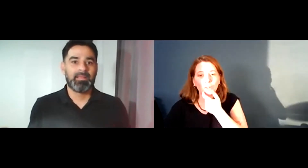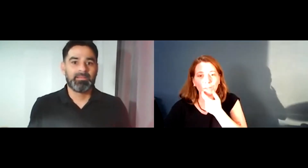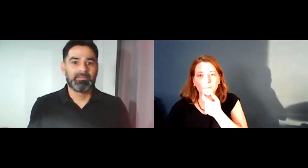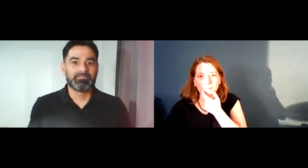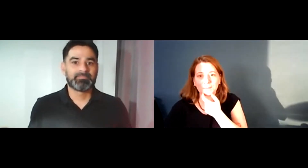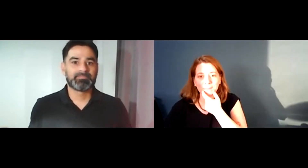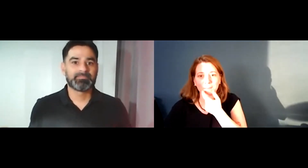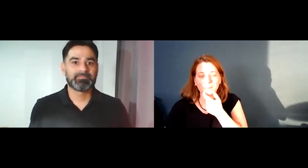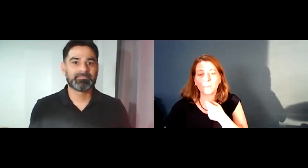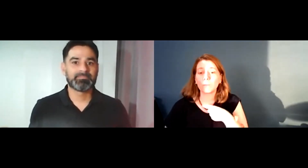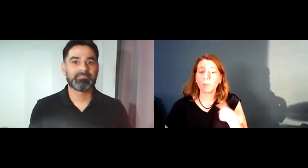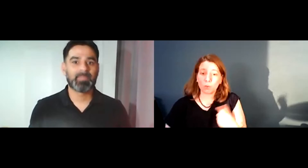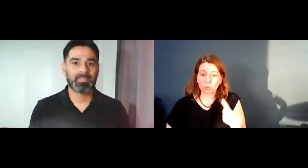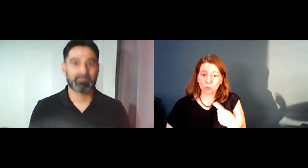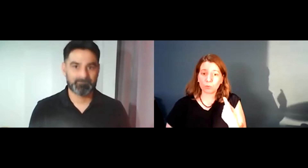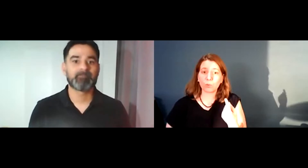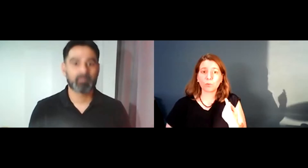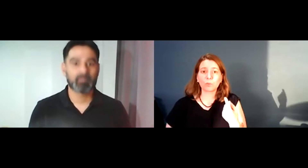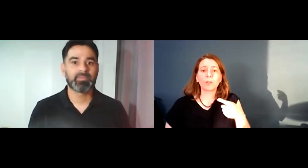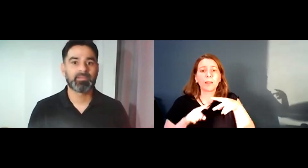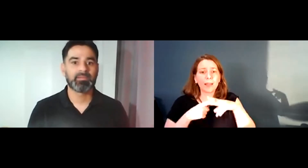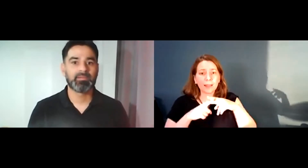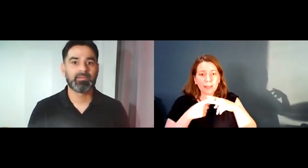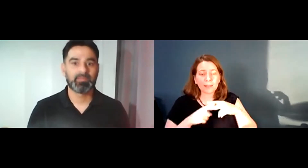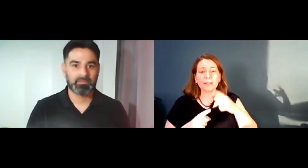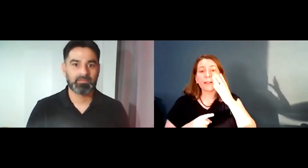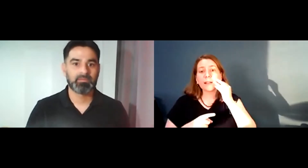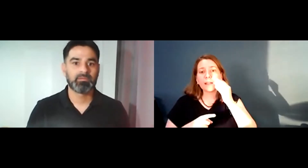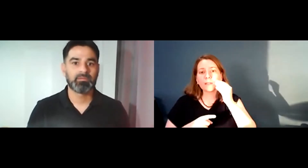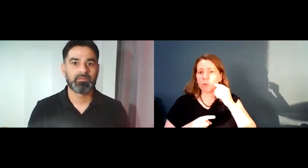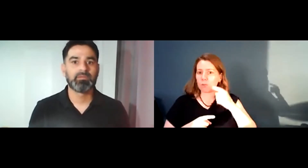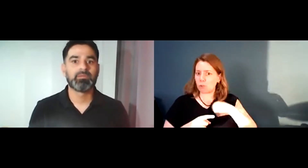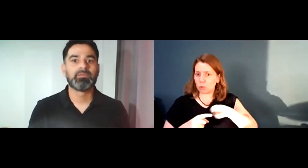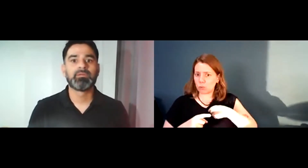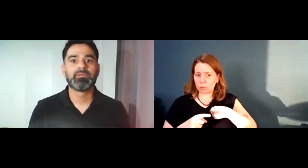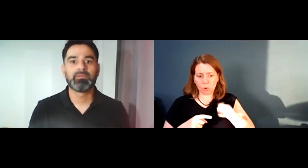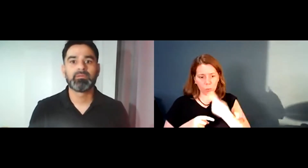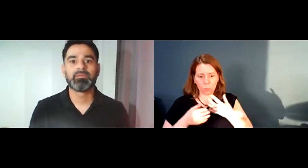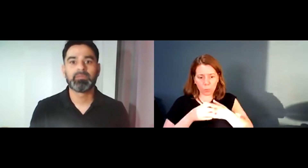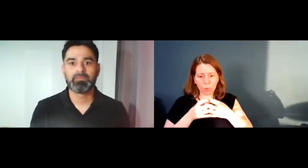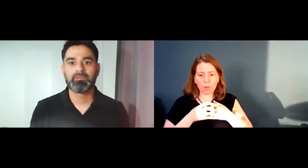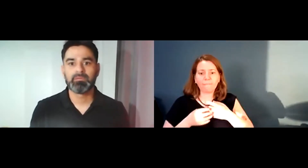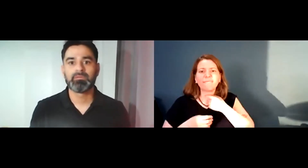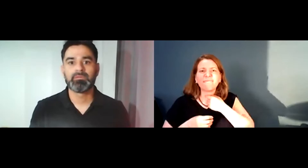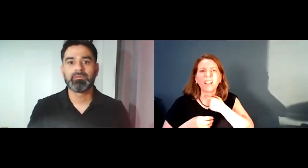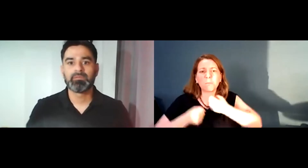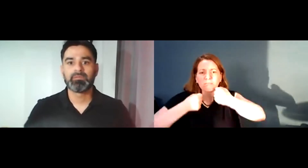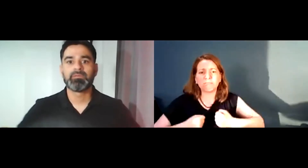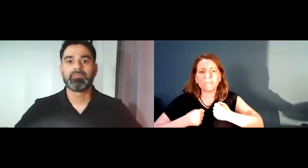cuando quisimos que estuviera la misma profesora, hicimos una nota que se envió directamente a la